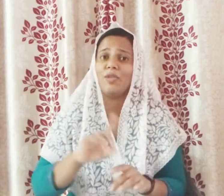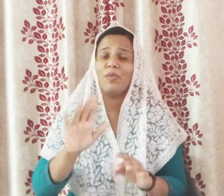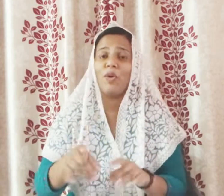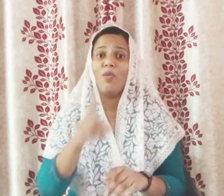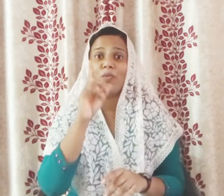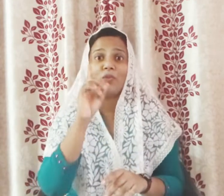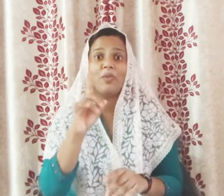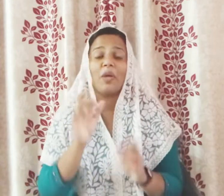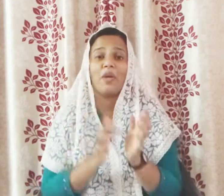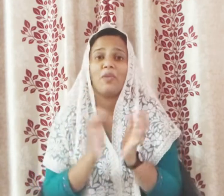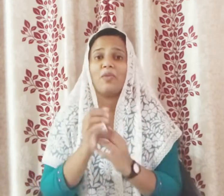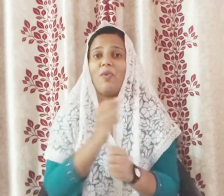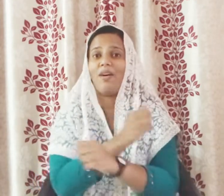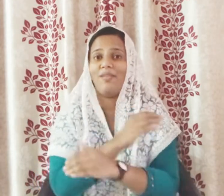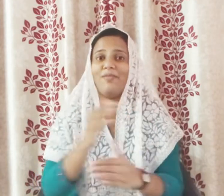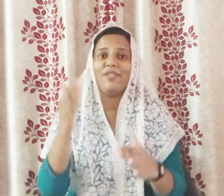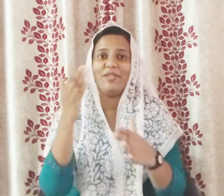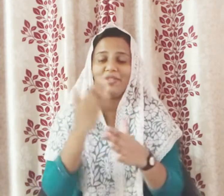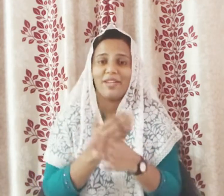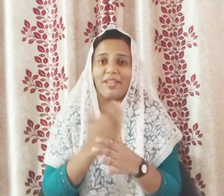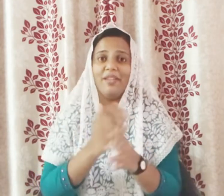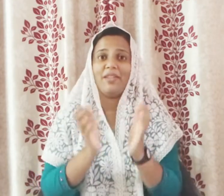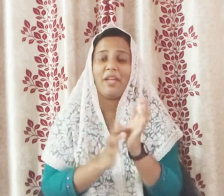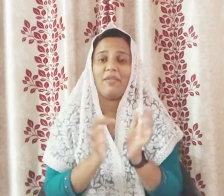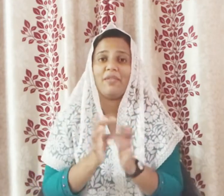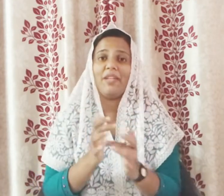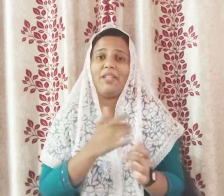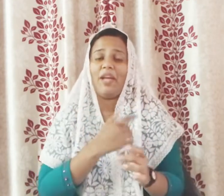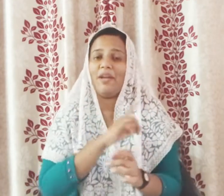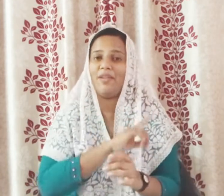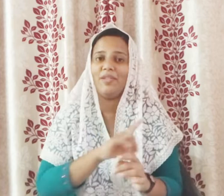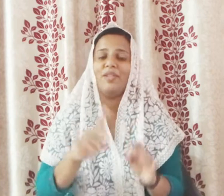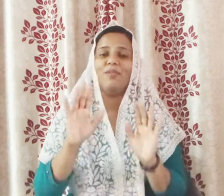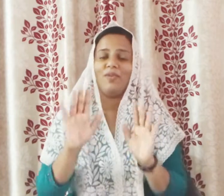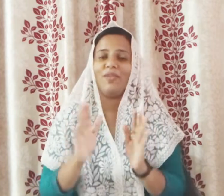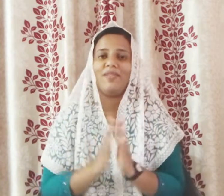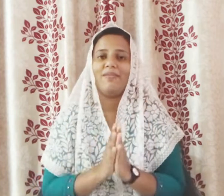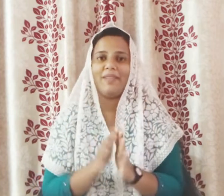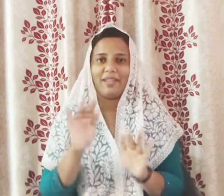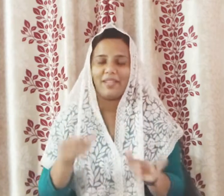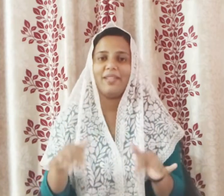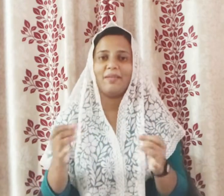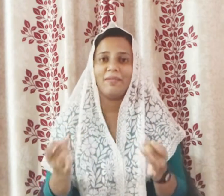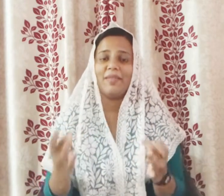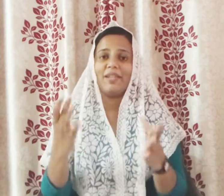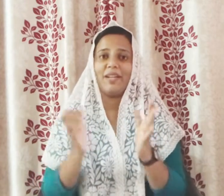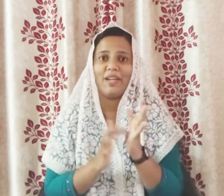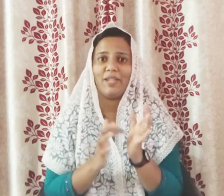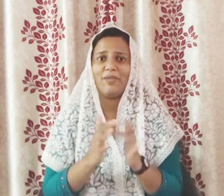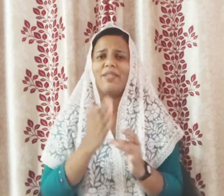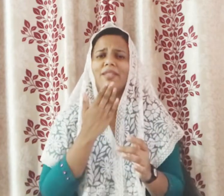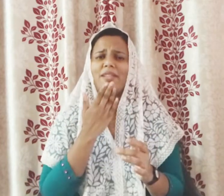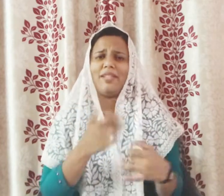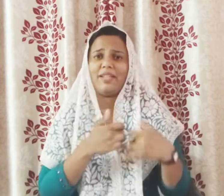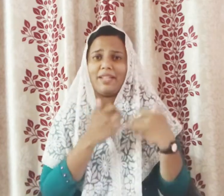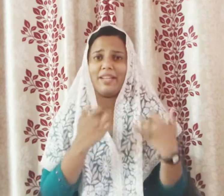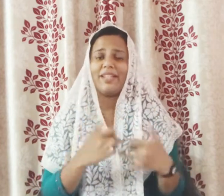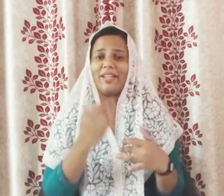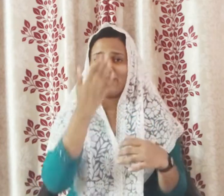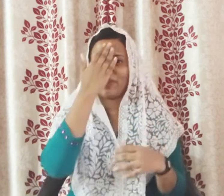എന്നേക്കുമുള്ളത്. ഏകനായി മഹാത്ഭുതങ്ങളെ പ്രവർത്തിക്കുന്നവനെ, അങ്ങയുടെ ദയ എന്നേക്കുമുള്ളത്. സ്തോത്രം. ഈ പ്രഭാതത്തിൽ ആ കർത്താവിന് നന്ദി നിറഞ്ഞ ഹൃദയത്തോടെ